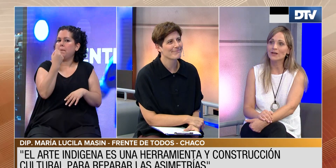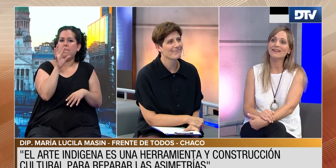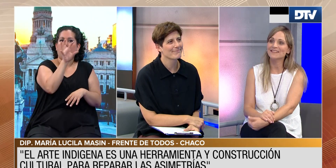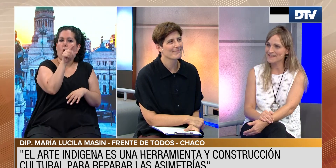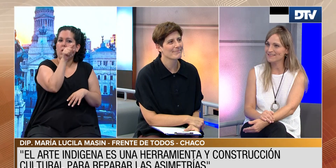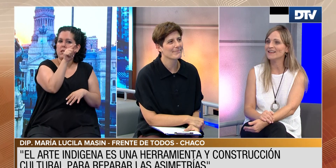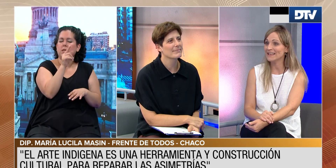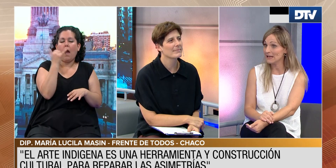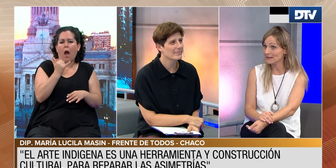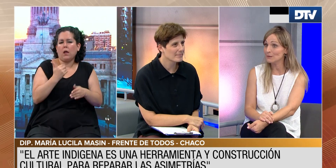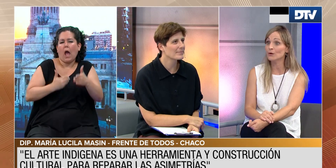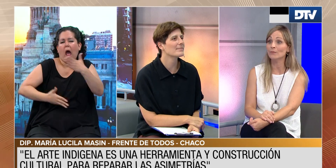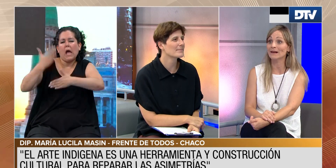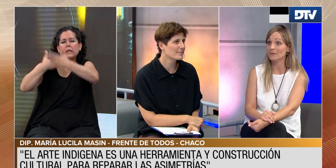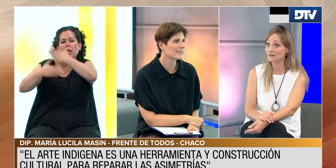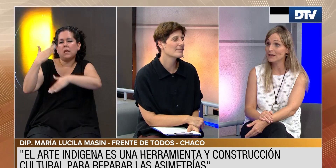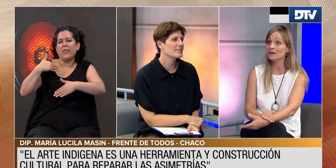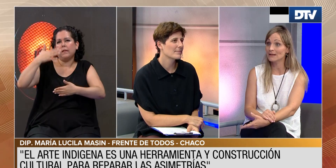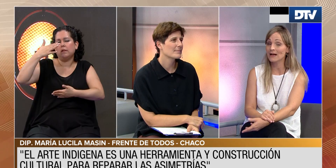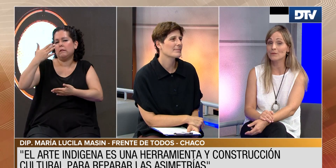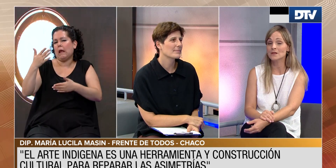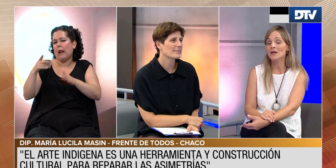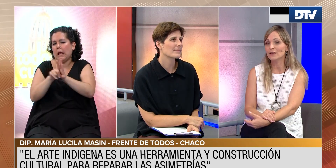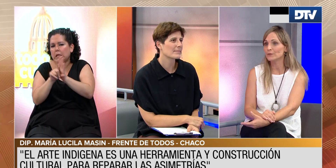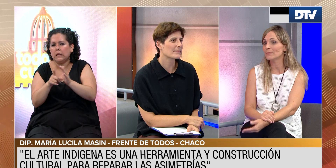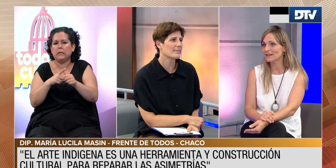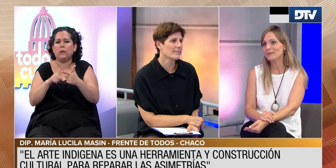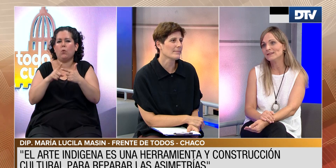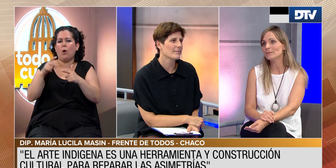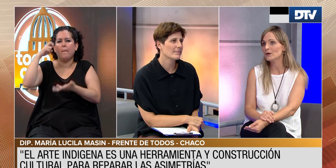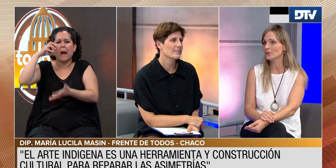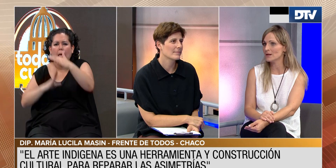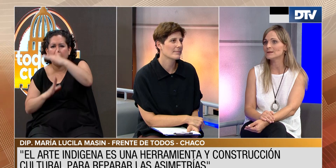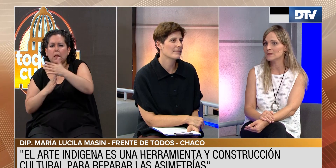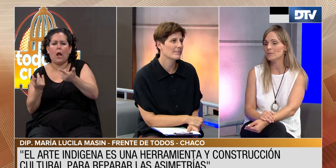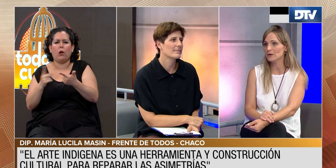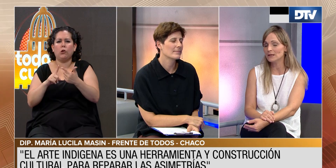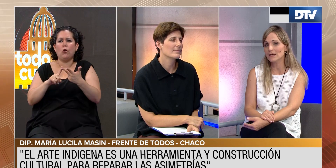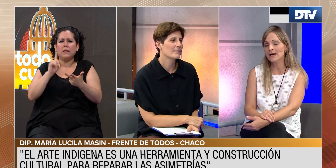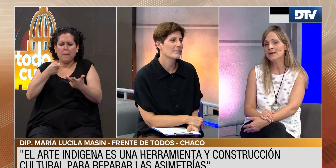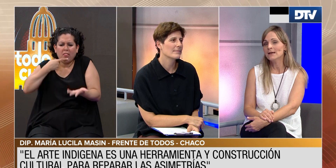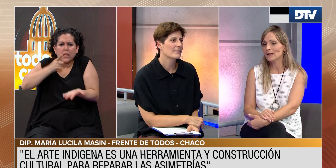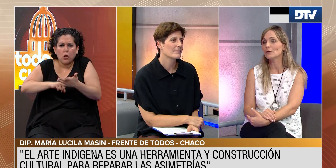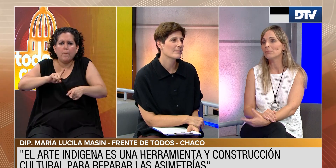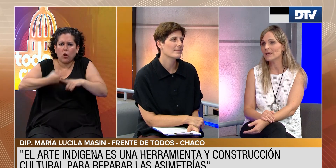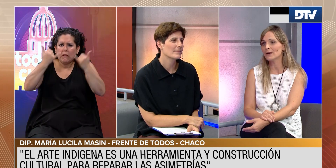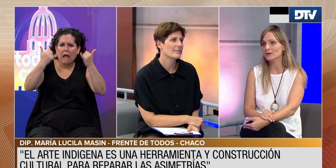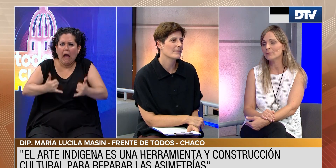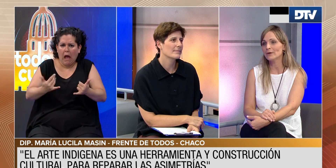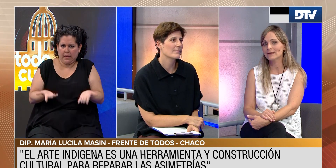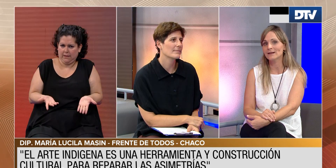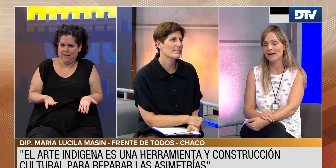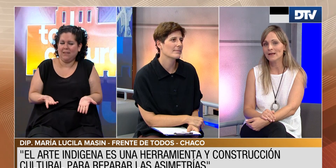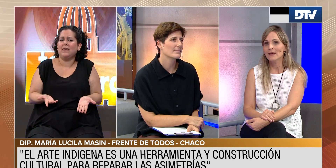con mayor antecedente legislativo, parlamentario que tengamos, y fundamentalmente también con una decisión política, que esto implica,